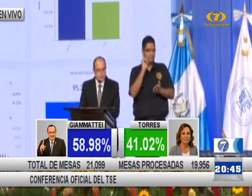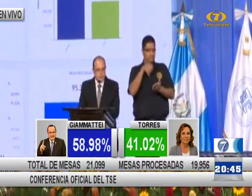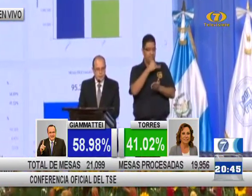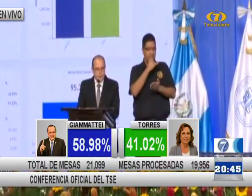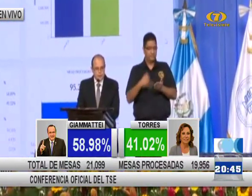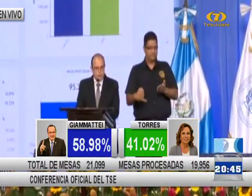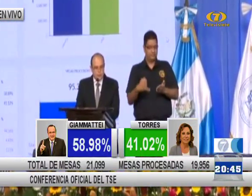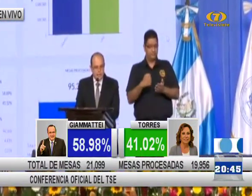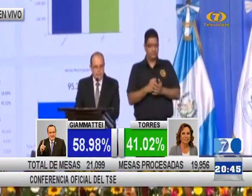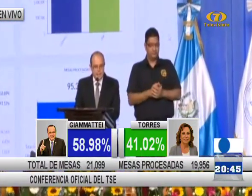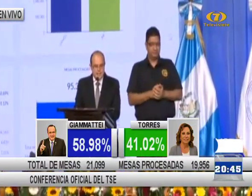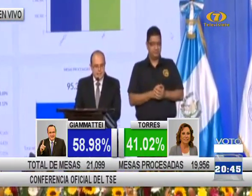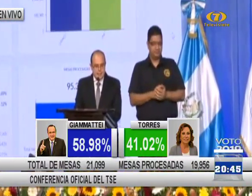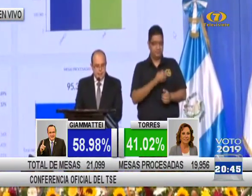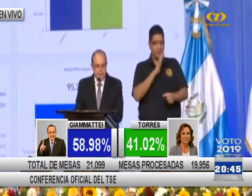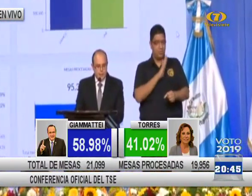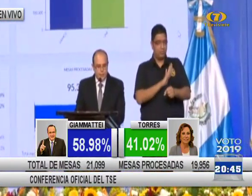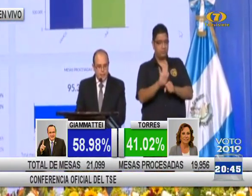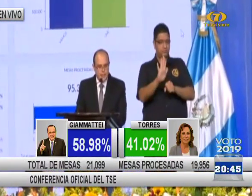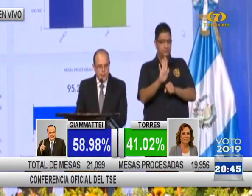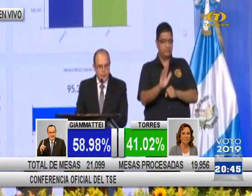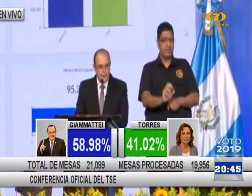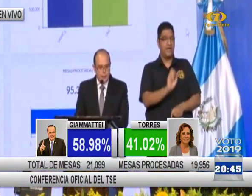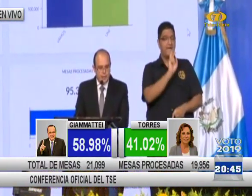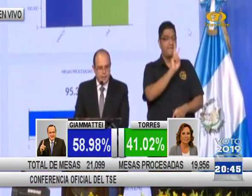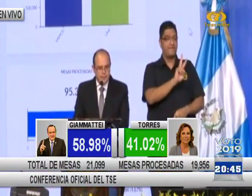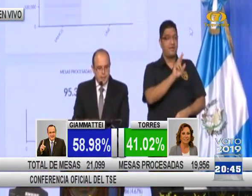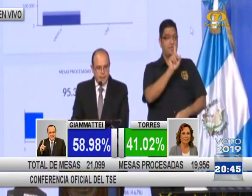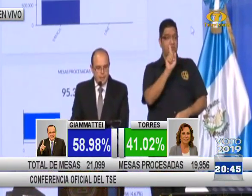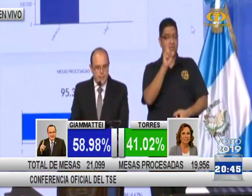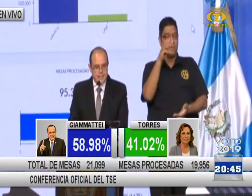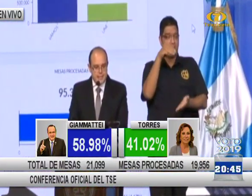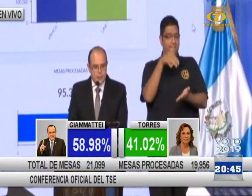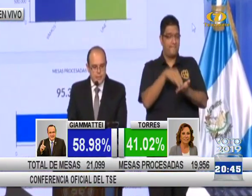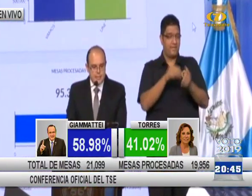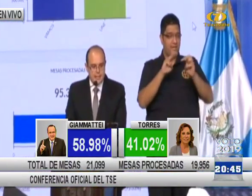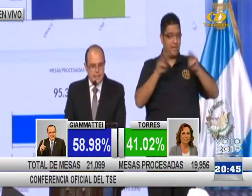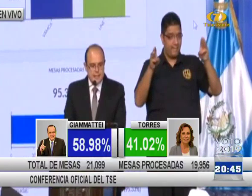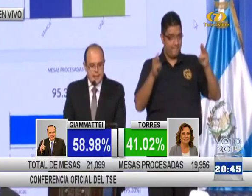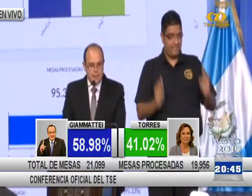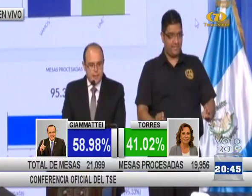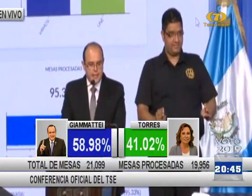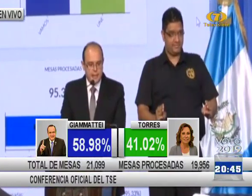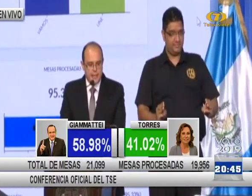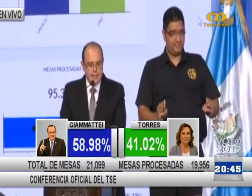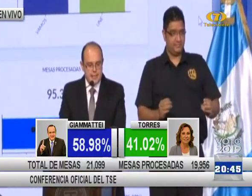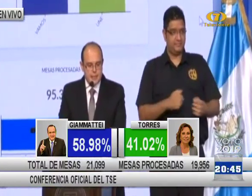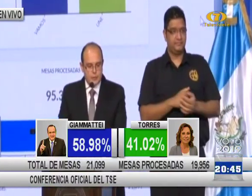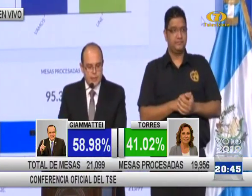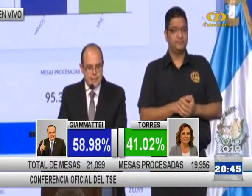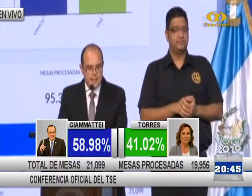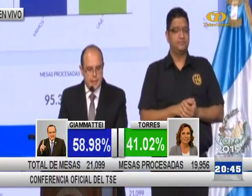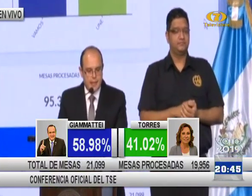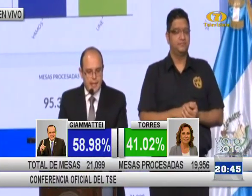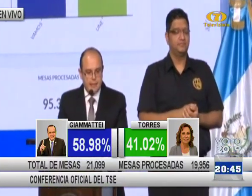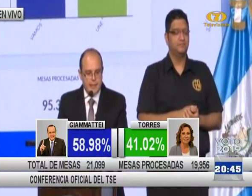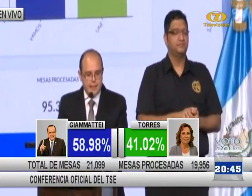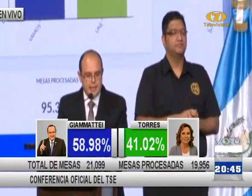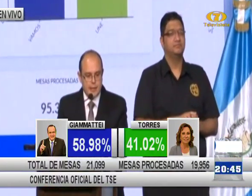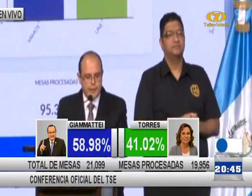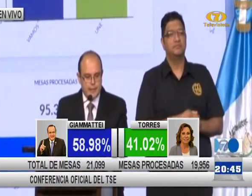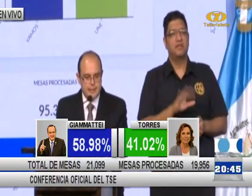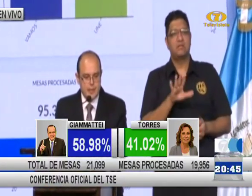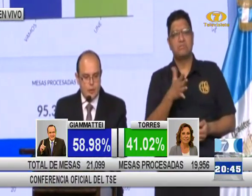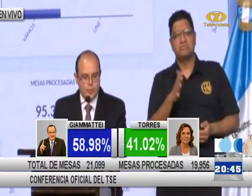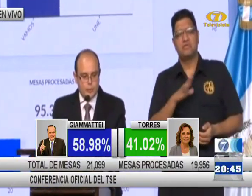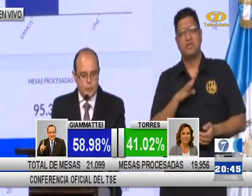41.12%. Total de mesas, 21.099. Mesas procesadas, 20.113, equivalente